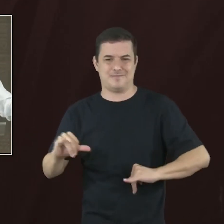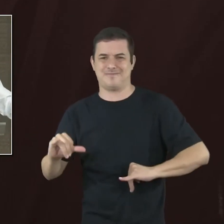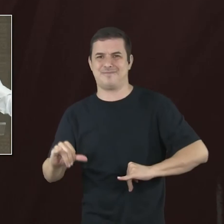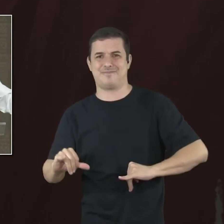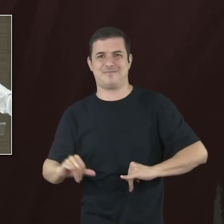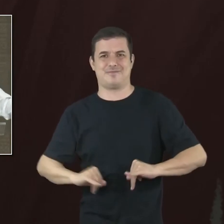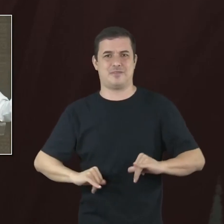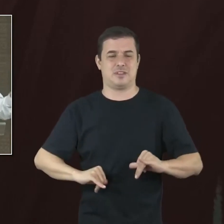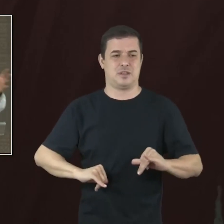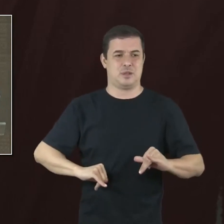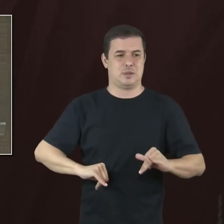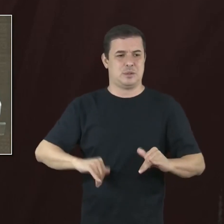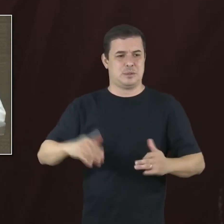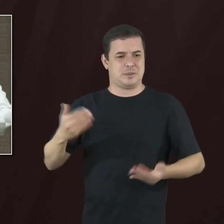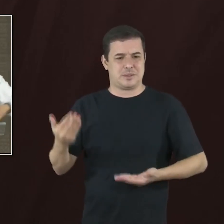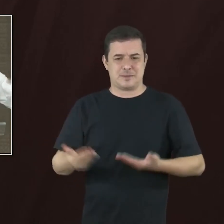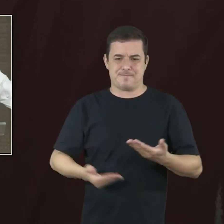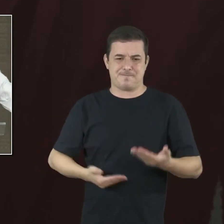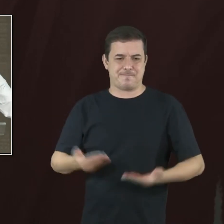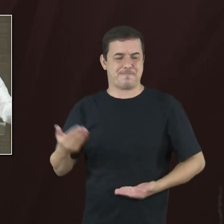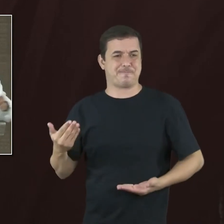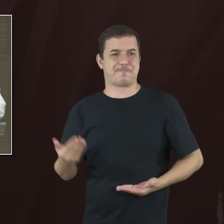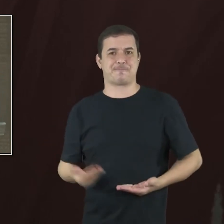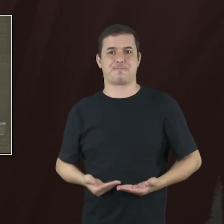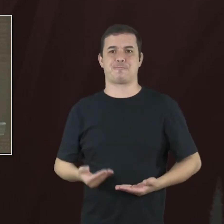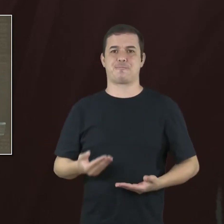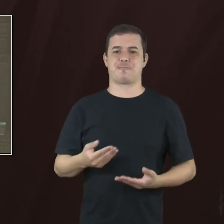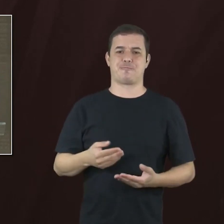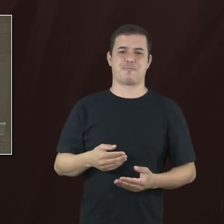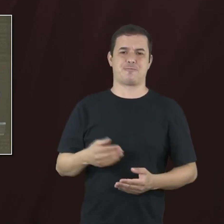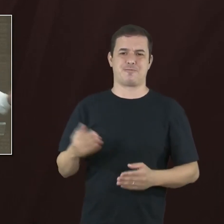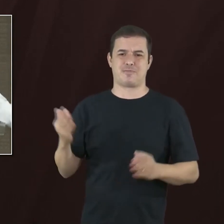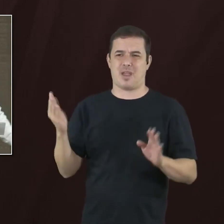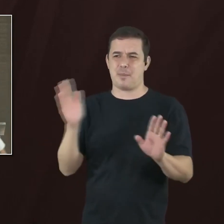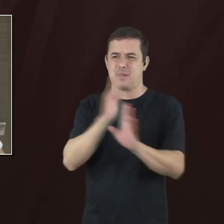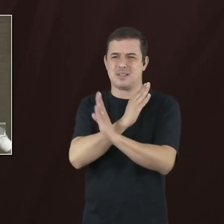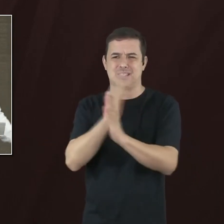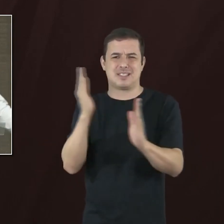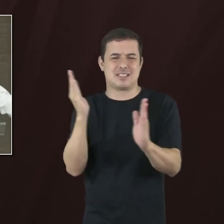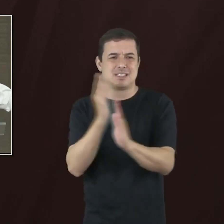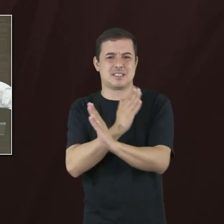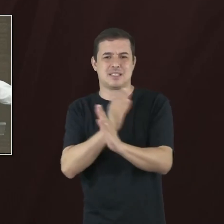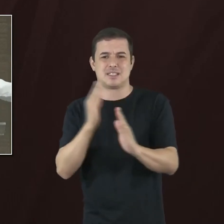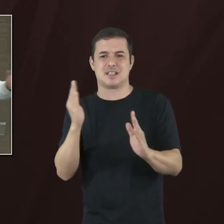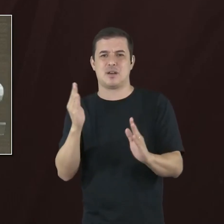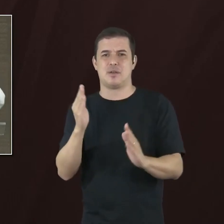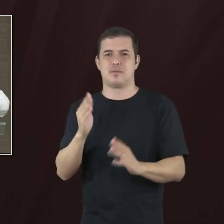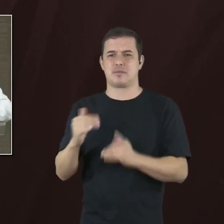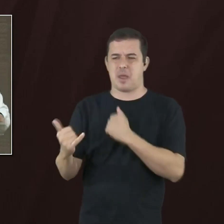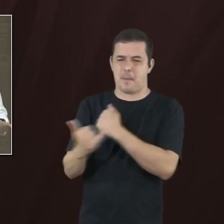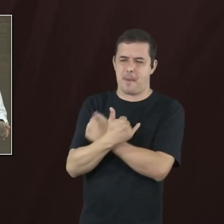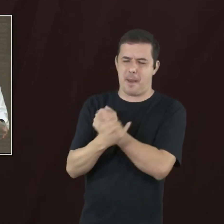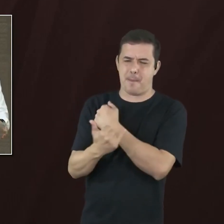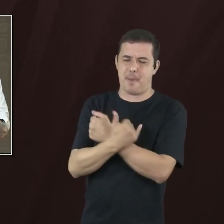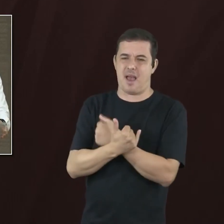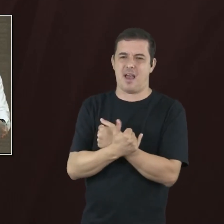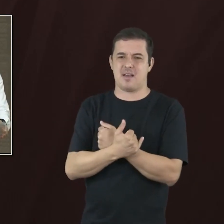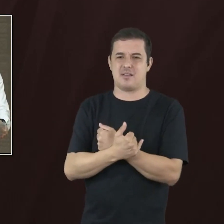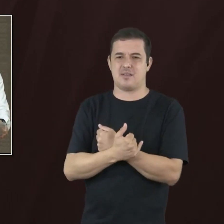Enfrentou piores problemas, perseguições, má fama, é ou não é?